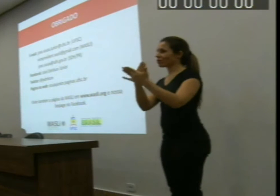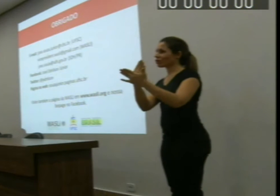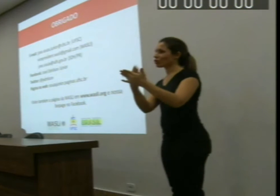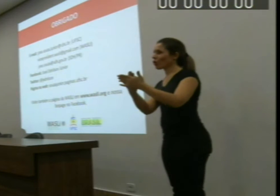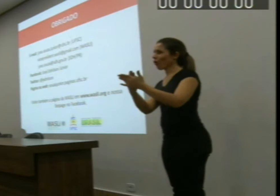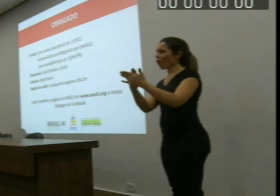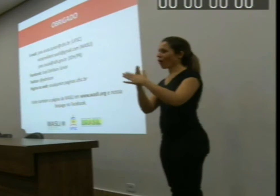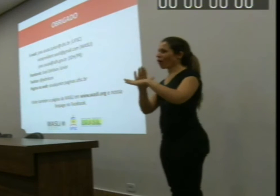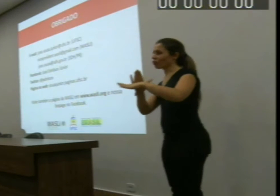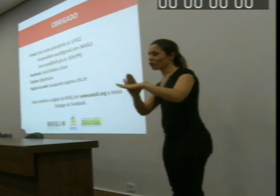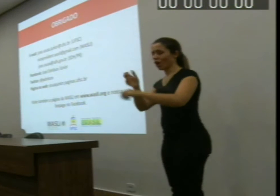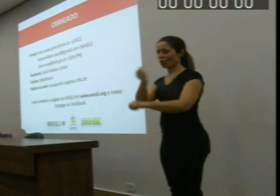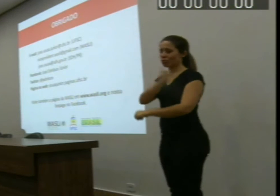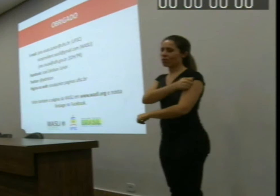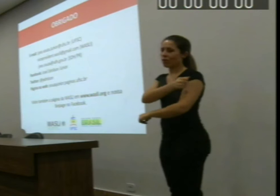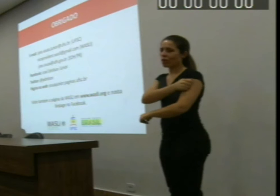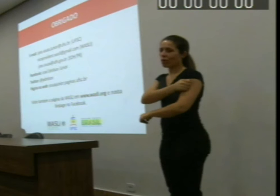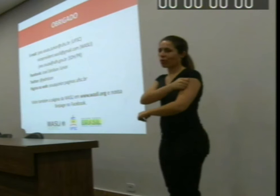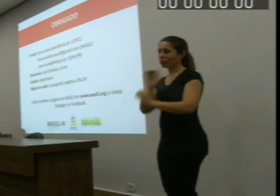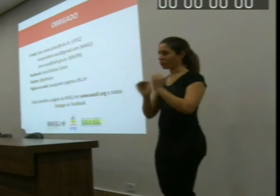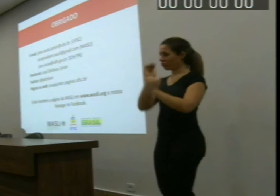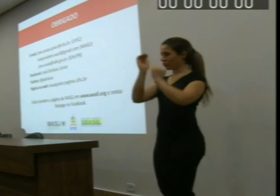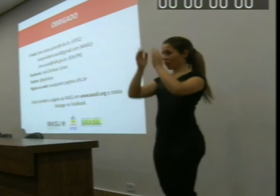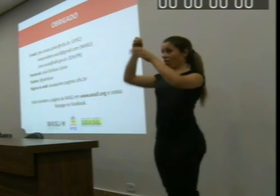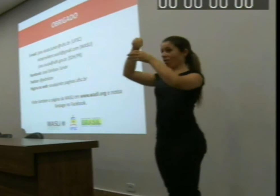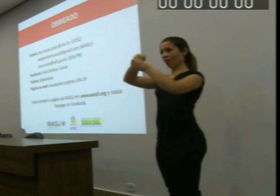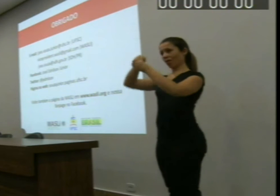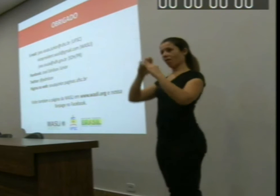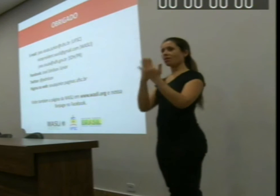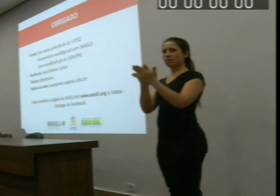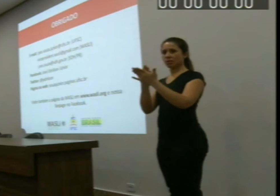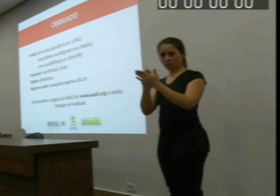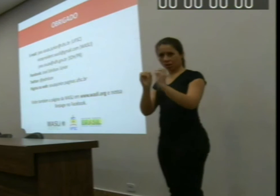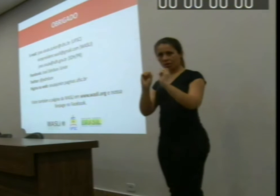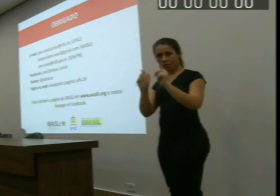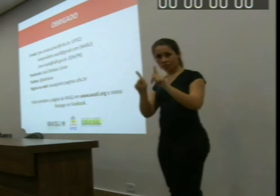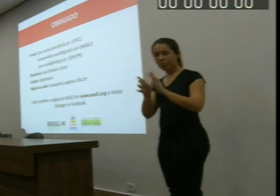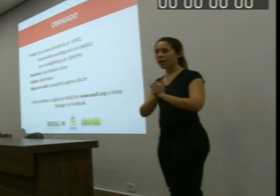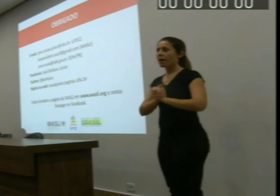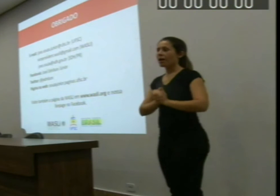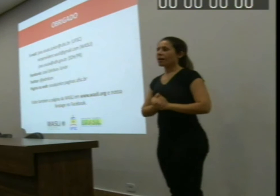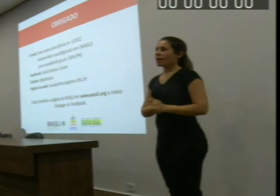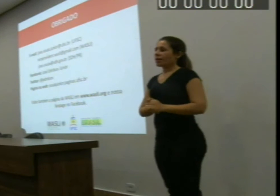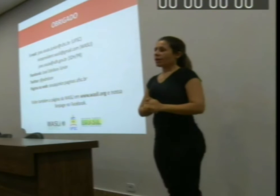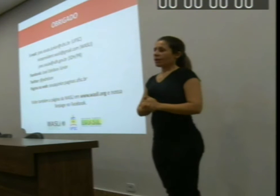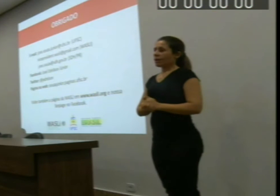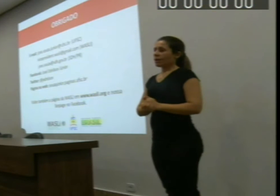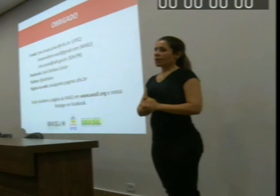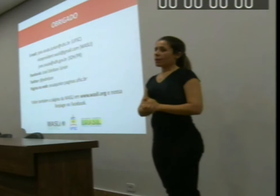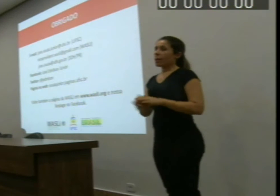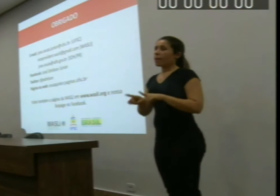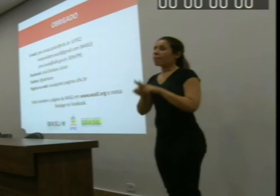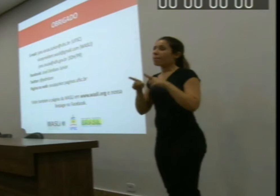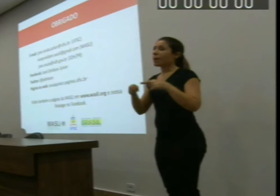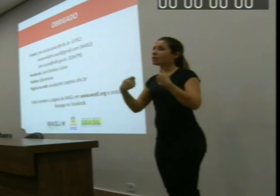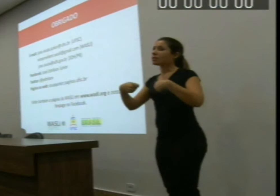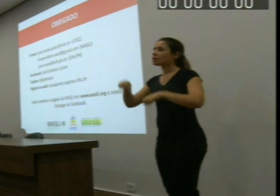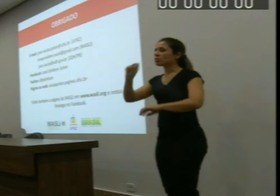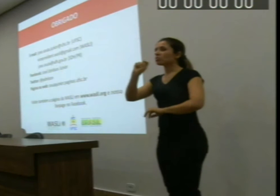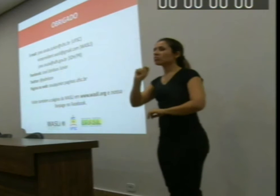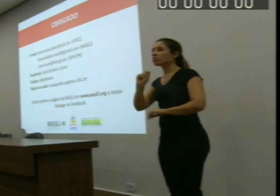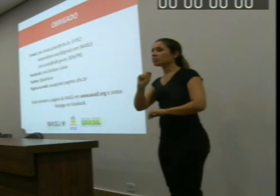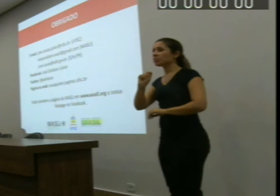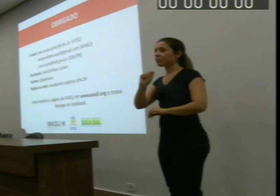desenvolvimento daquele aluno na escola certo então eh eh eh eh estabelecendo isso de